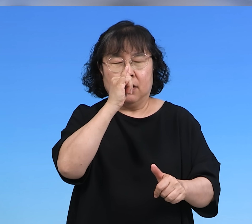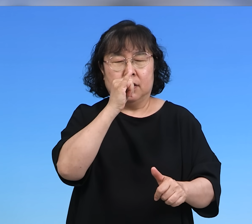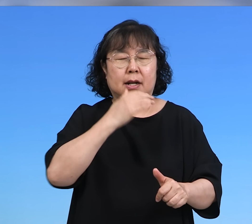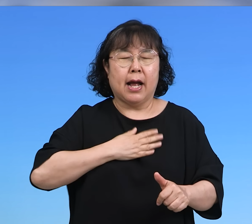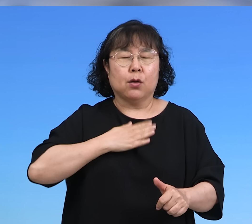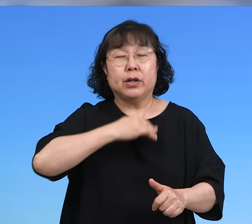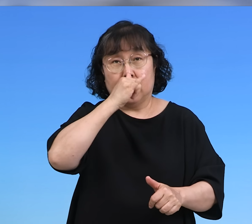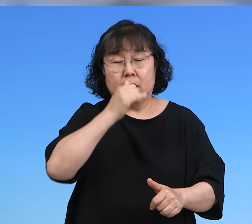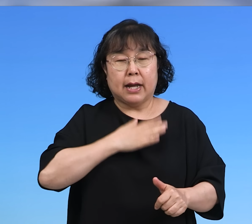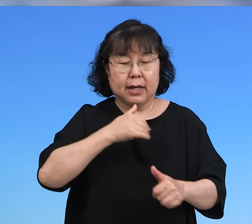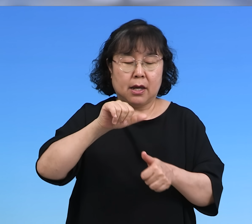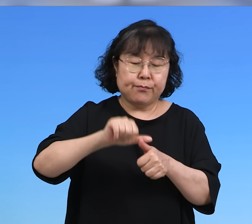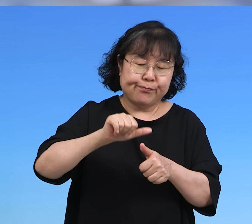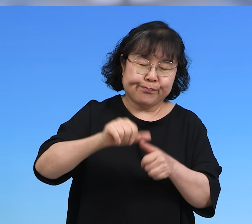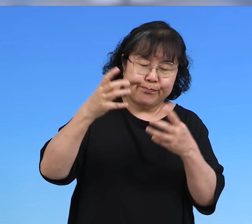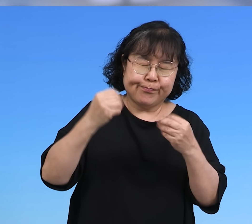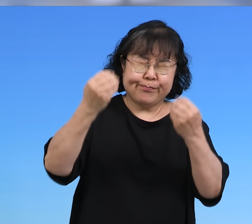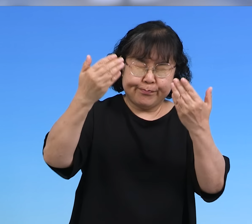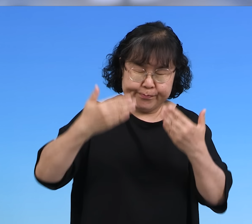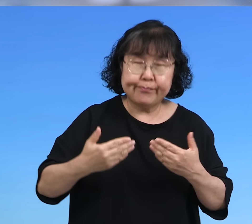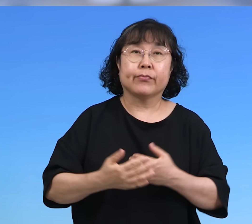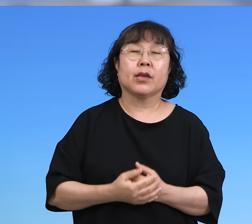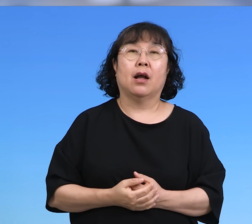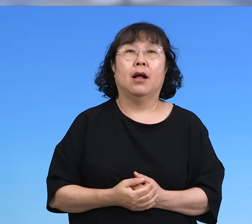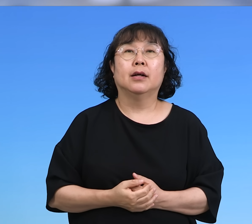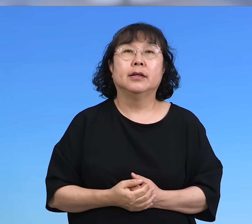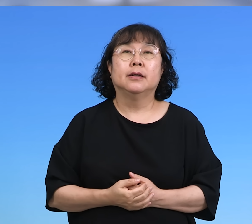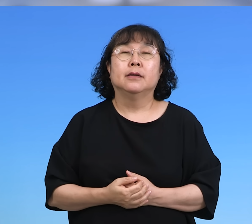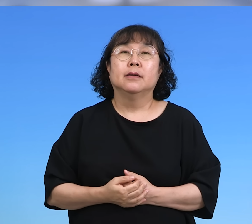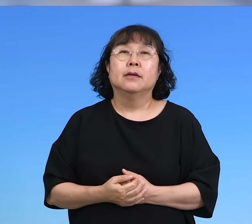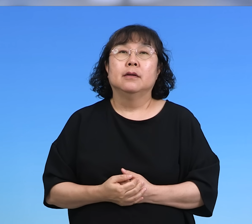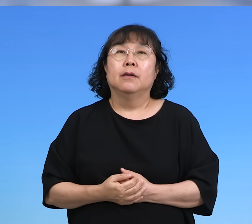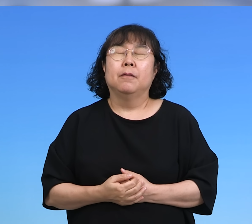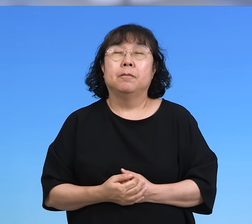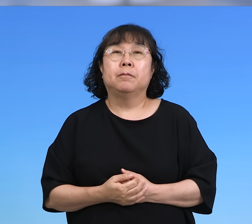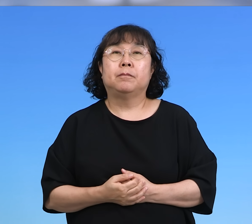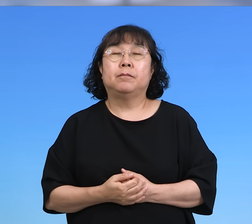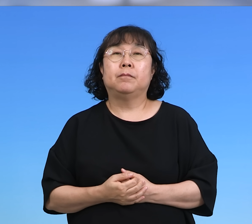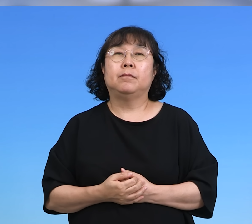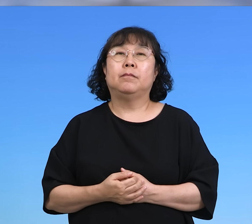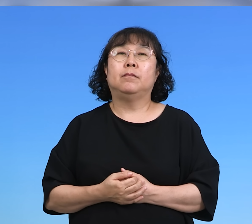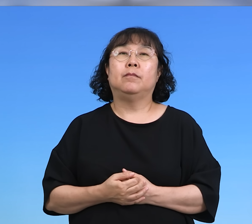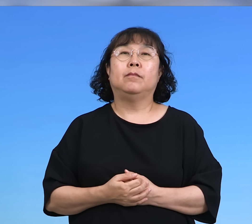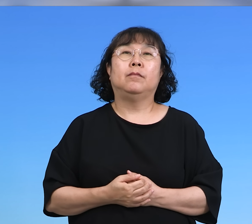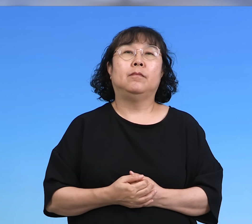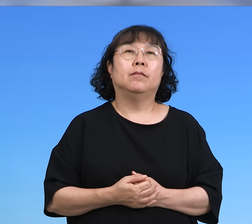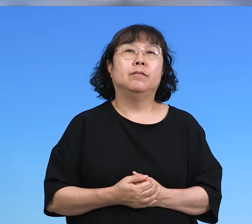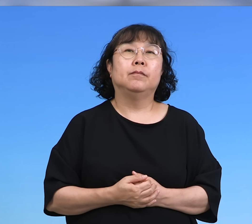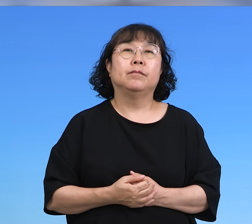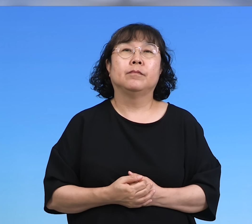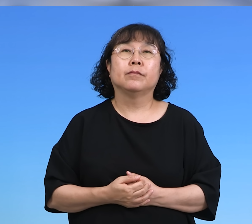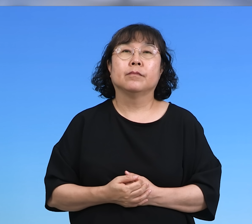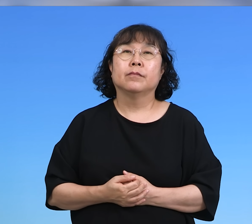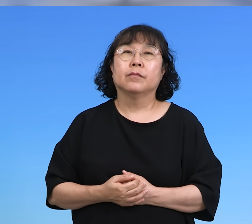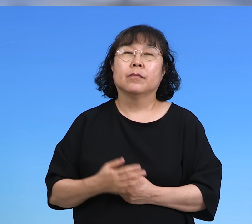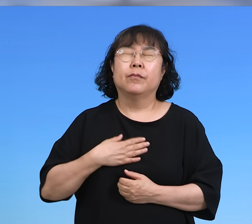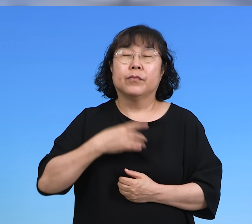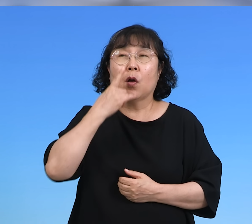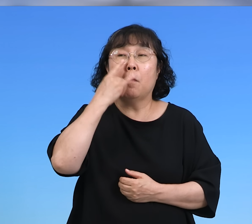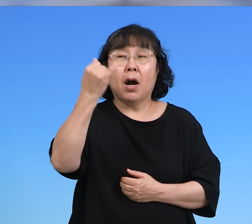망할 줄 알아라? 그래서 제가 이제 어머니가 그렇게 이제 말씀하시고 그때는 화도 내고